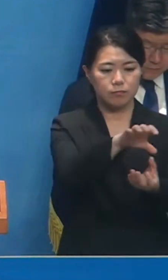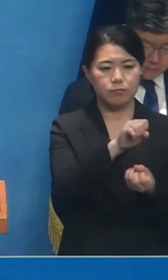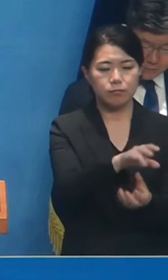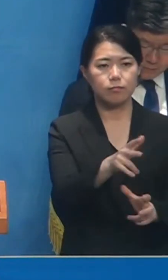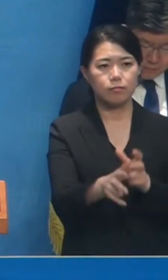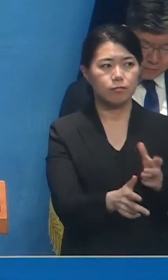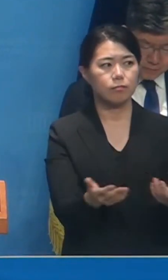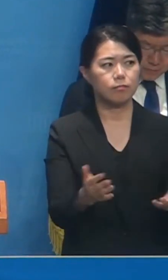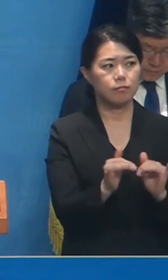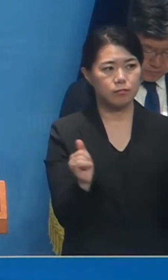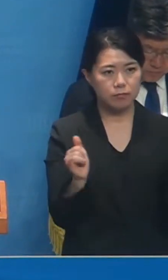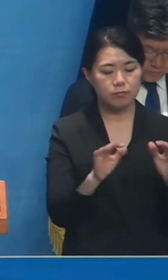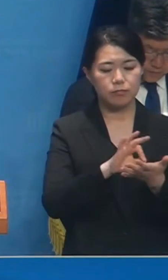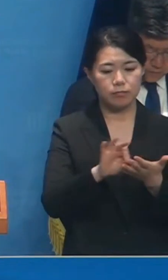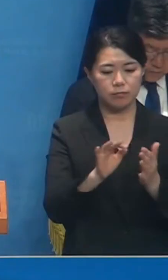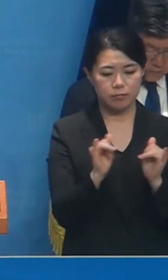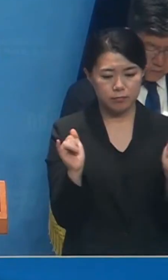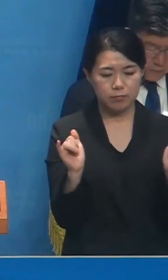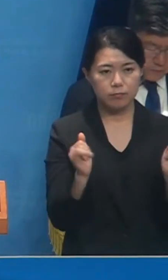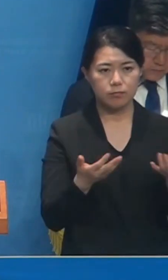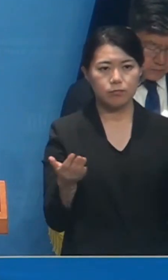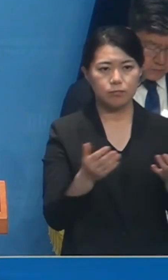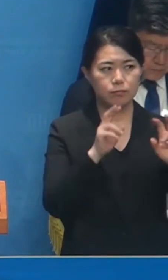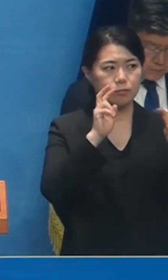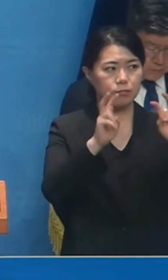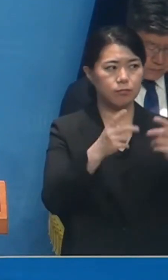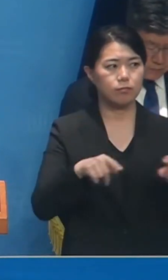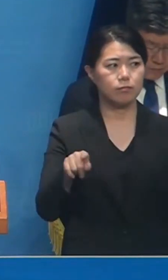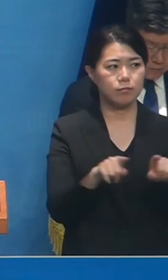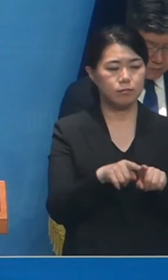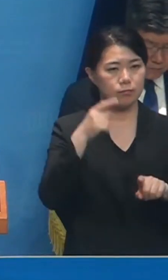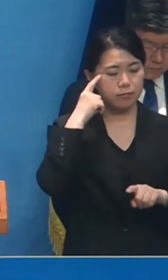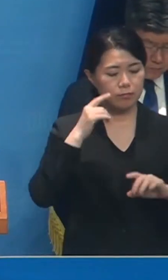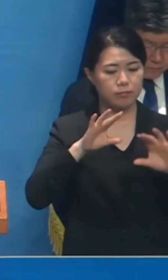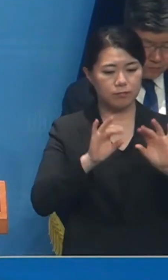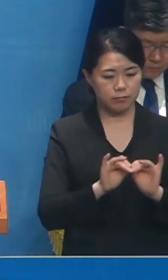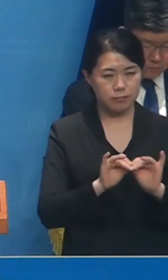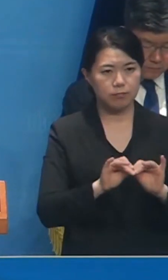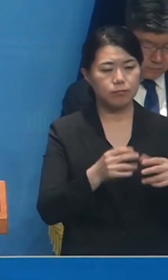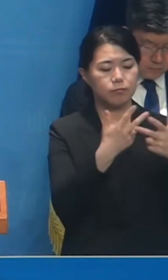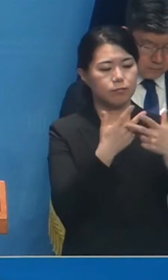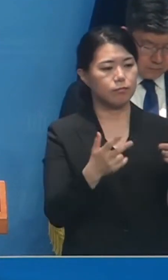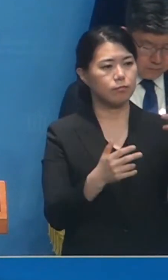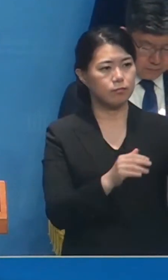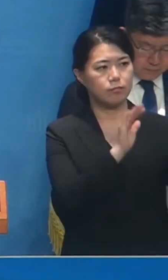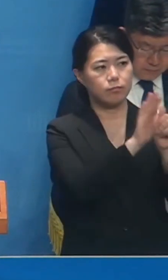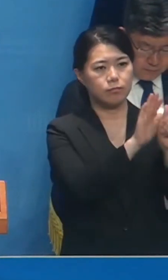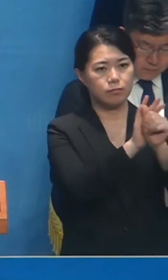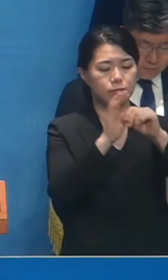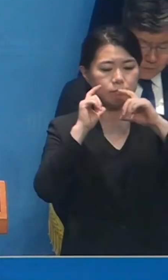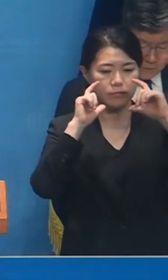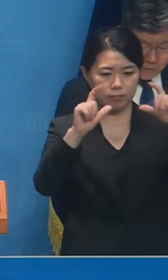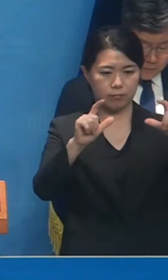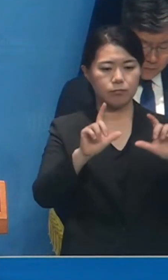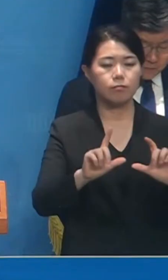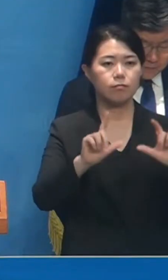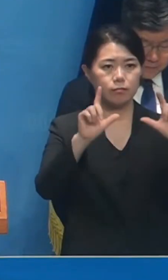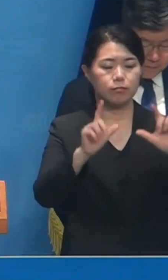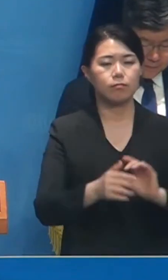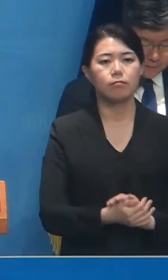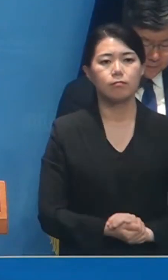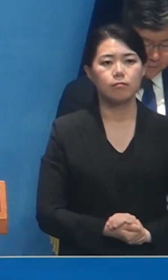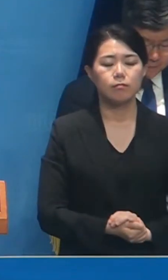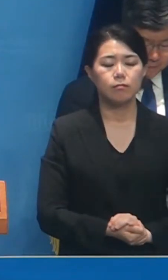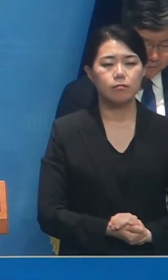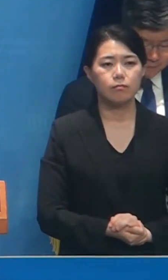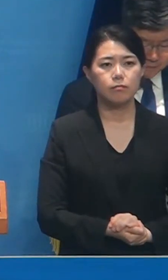택배산업의 노동자와 사용자, 노사가 함께 뜻을 모아 더불어민주당 이재명 후보에 대한 공식 지지를 선언하는 역사적인